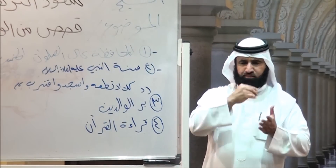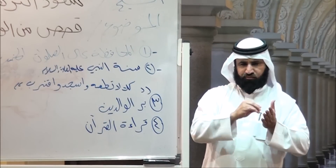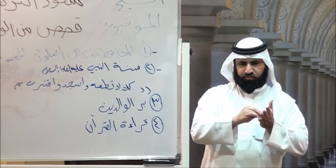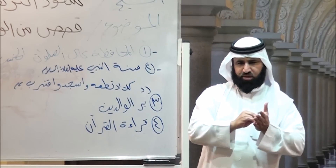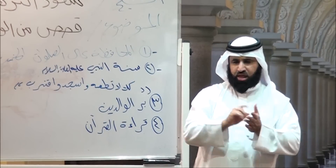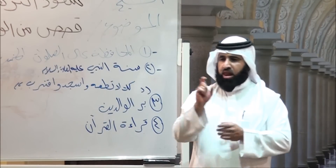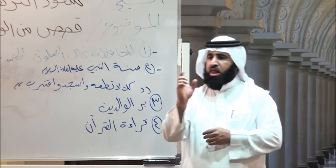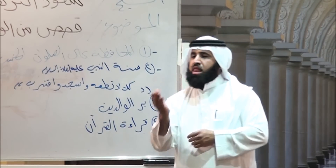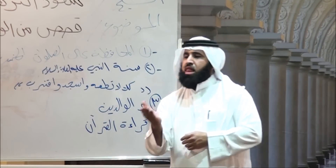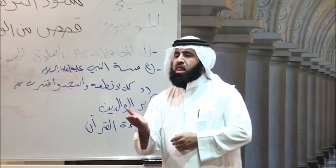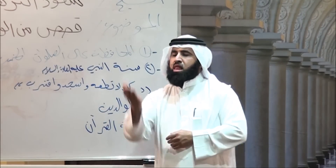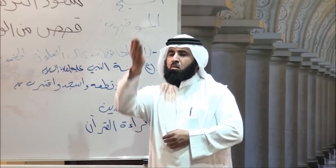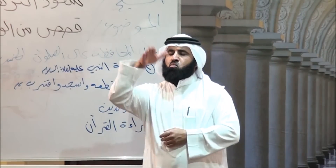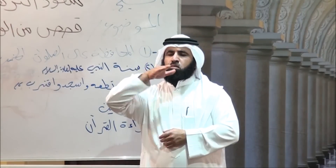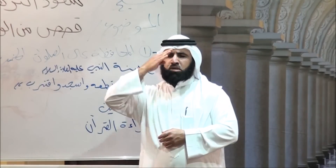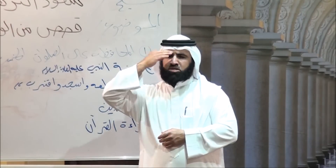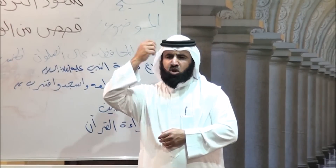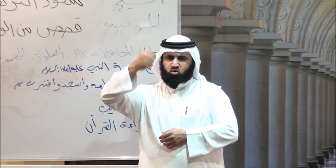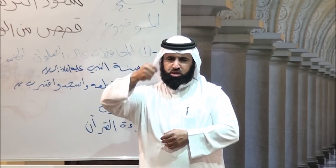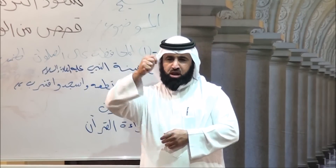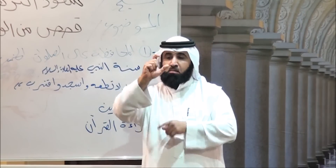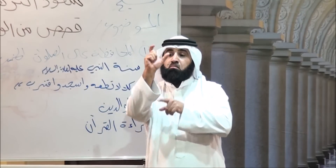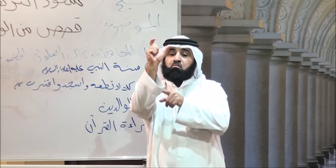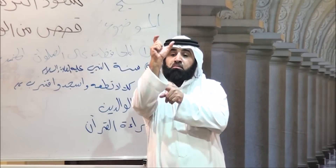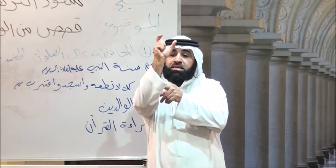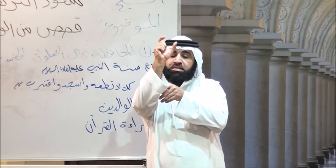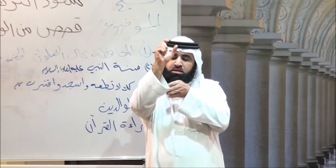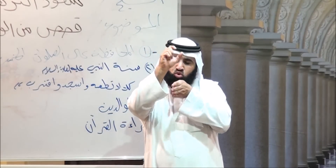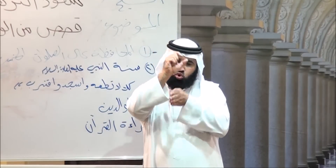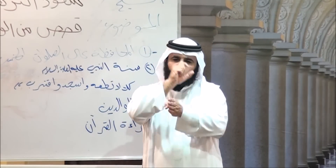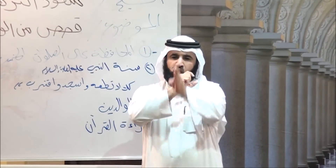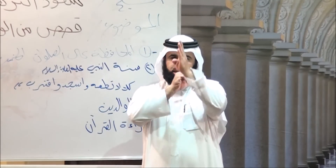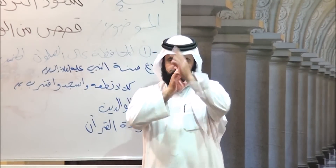دخل النبي المسجد يوما